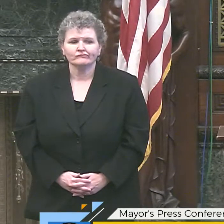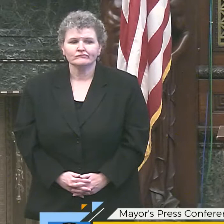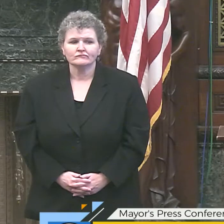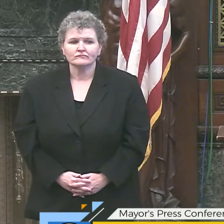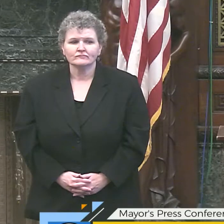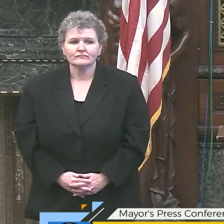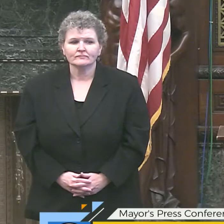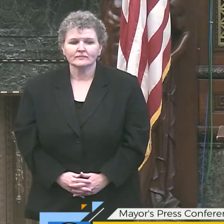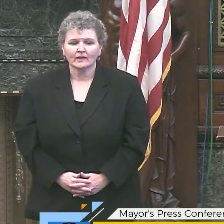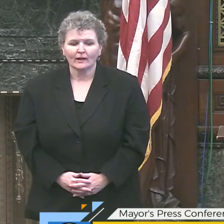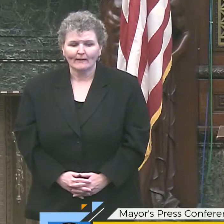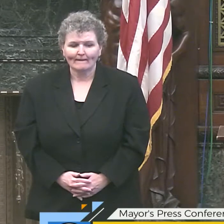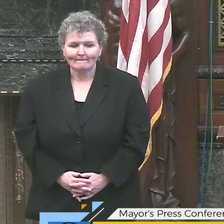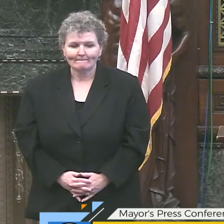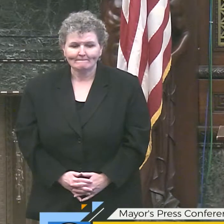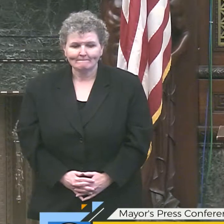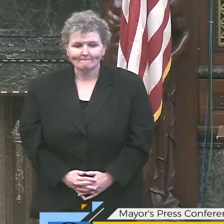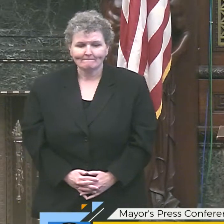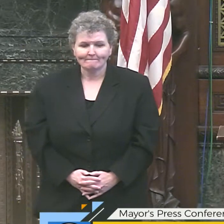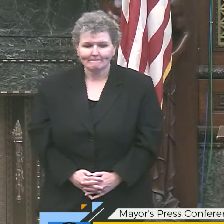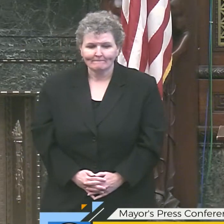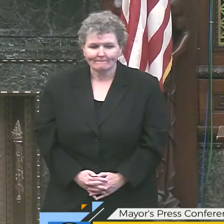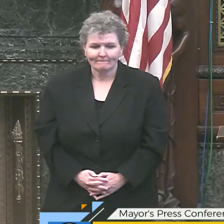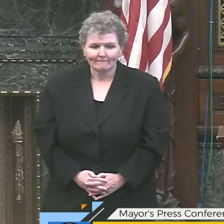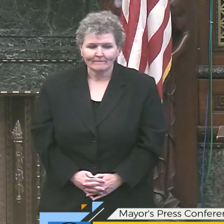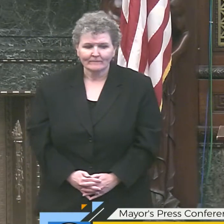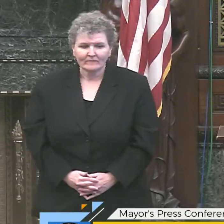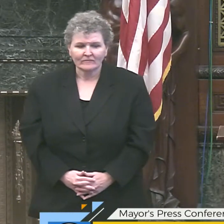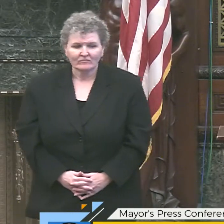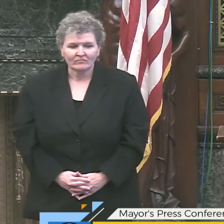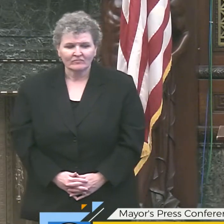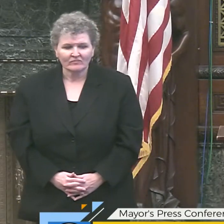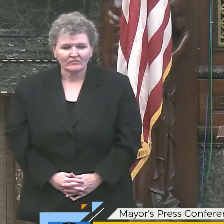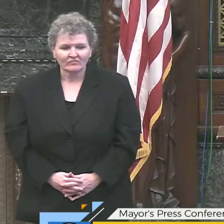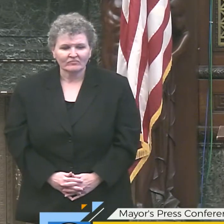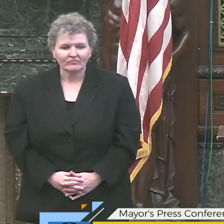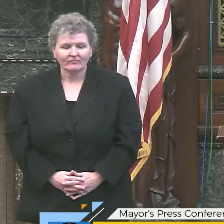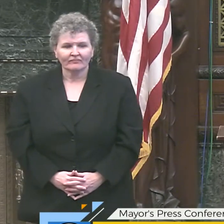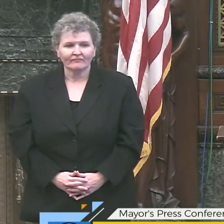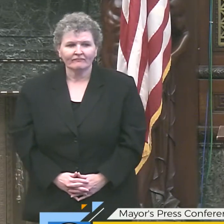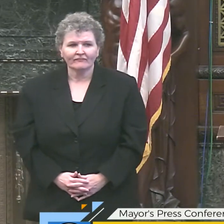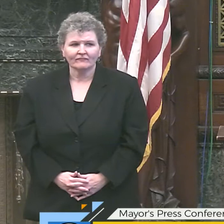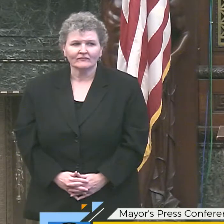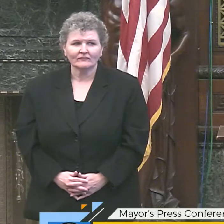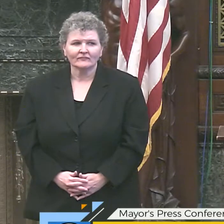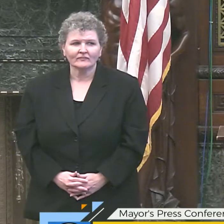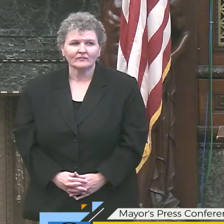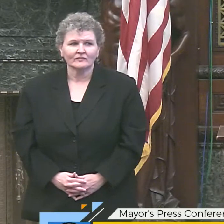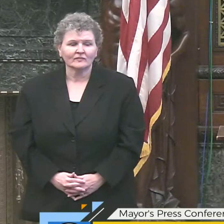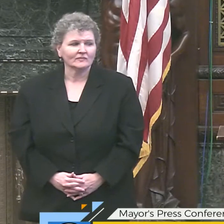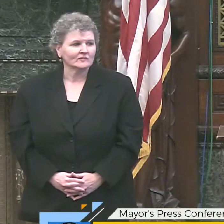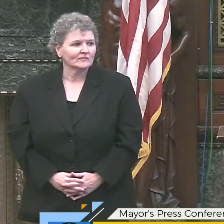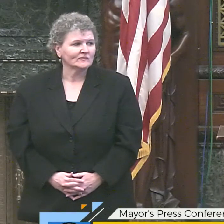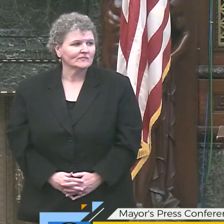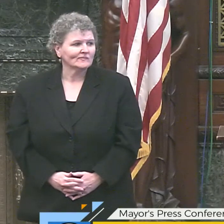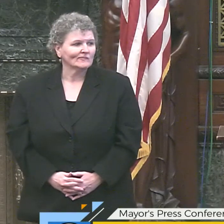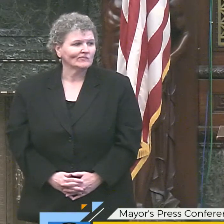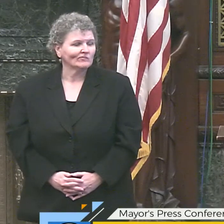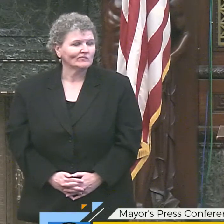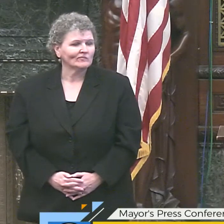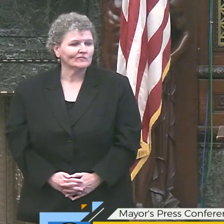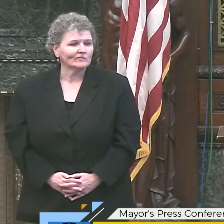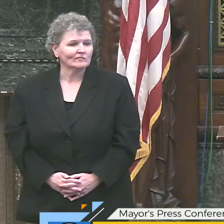sencillo. Deponga las armas o enfrente las consecuencias. La comisionada de policía Outlaw nos